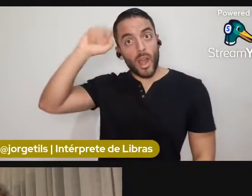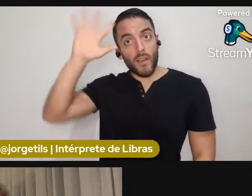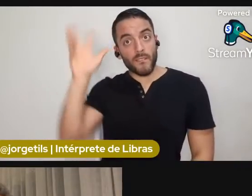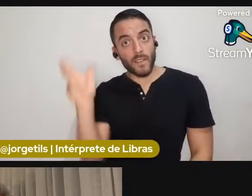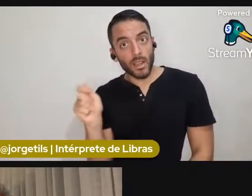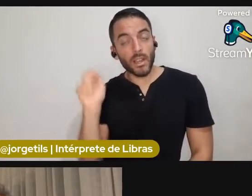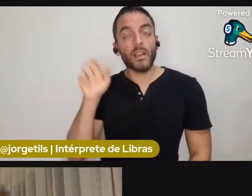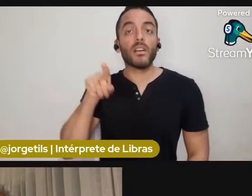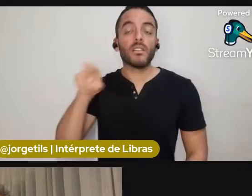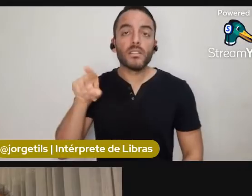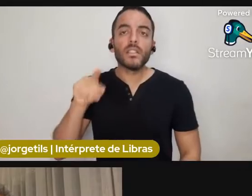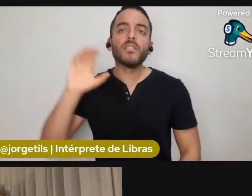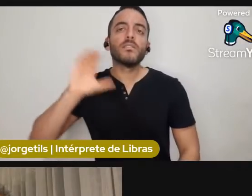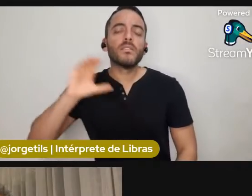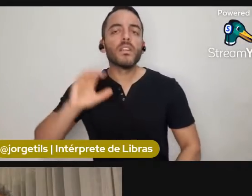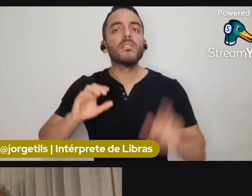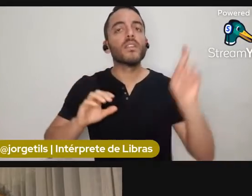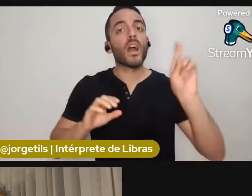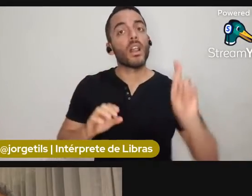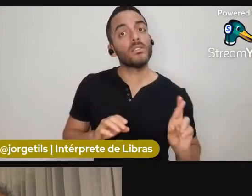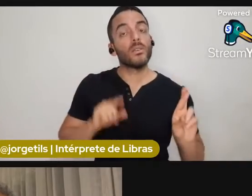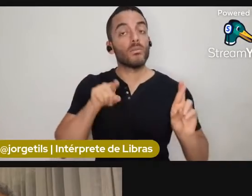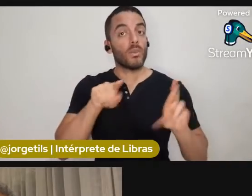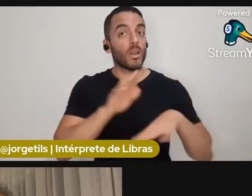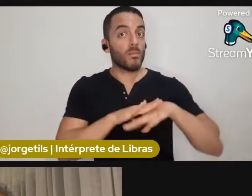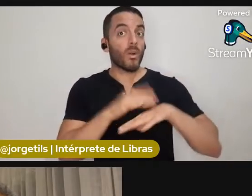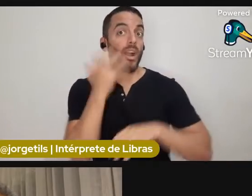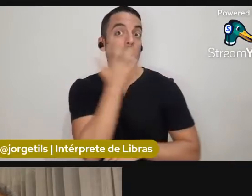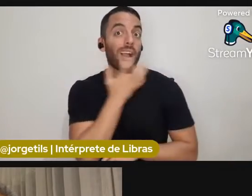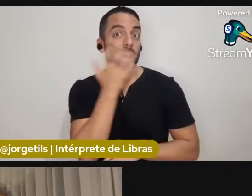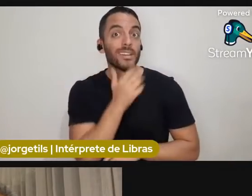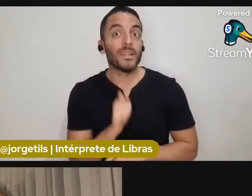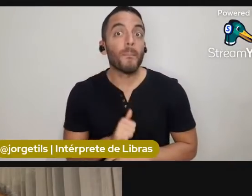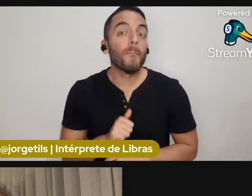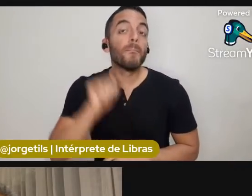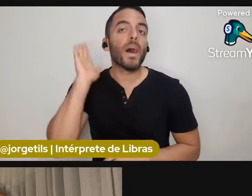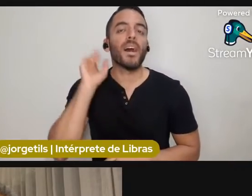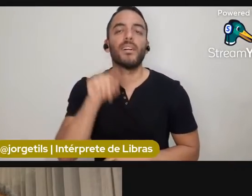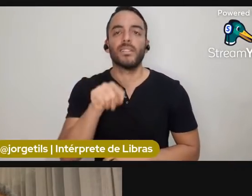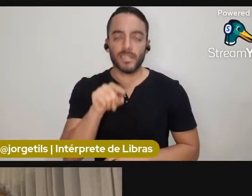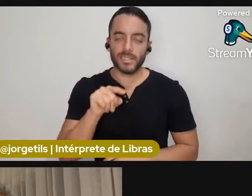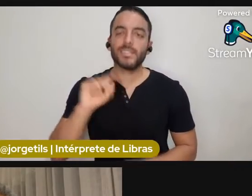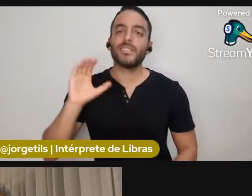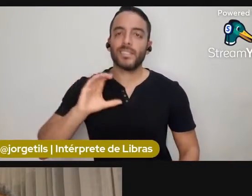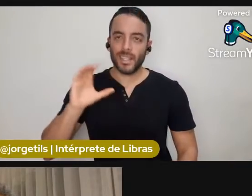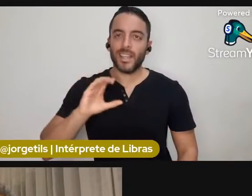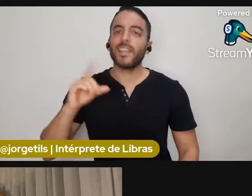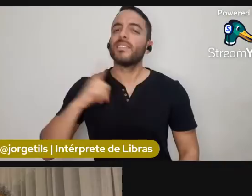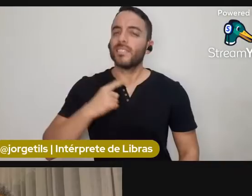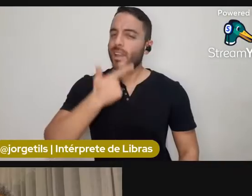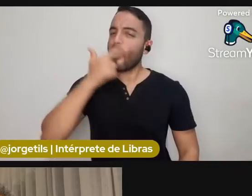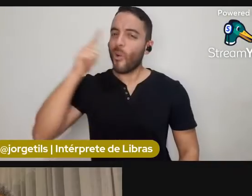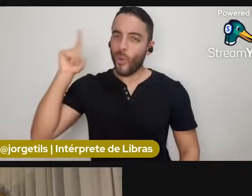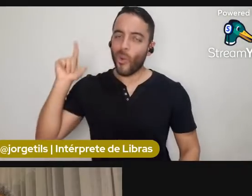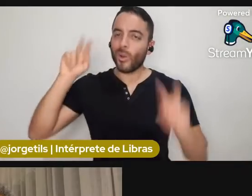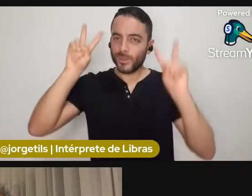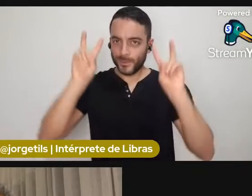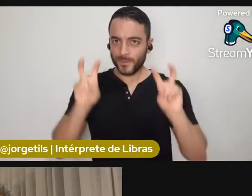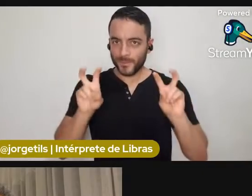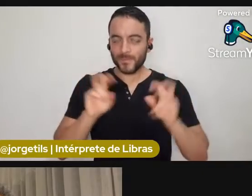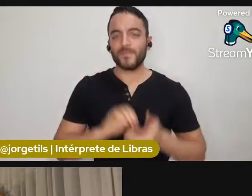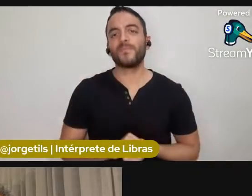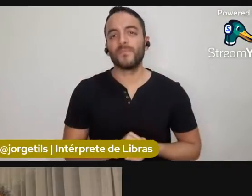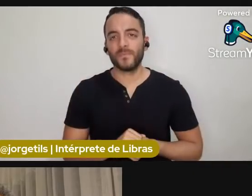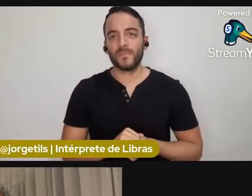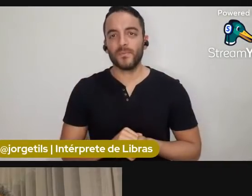ciência à religião, ele é um dos que mais canta a ciência, né? Entre muitos outros temas. A abrangência e a profundidade